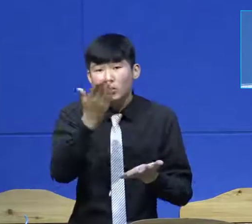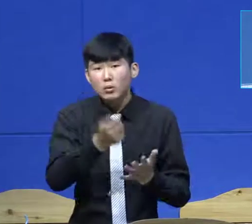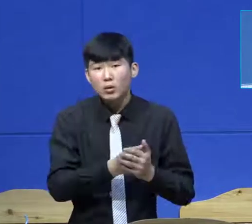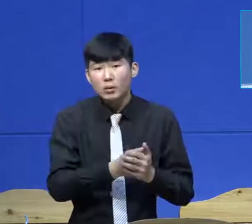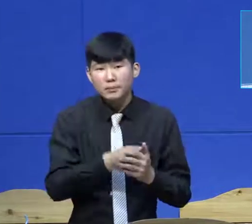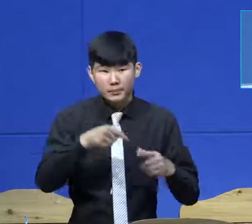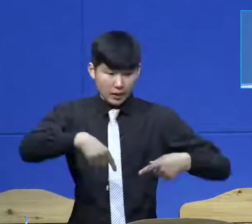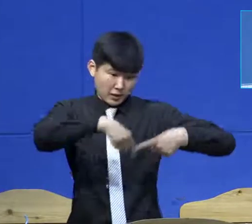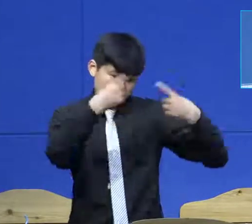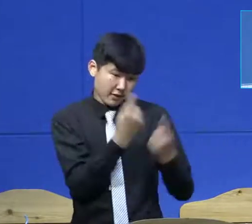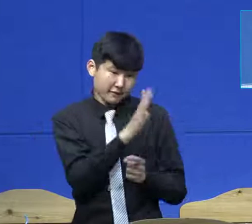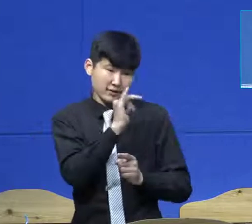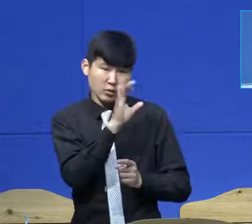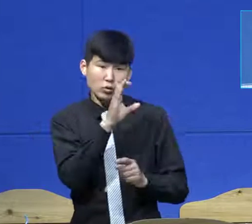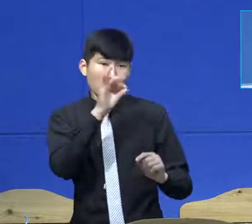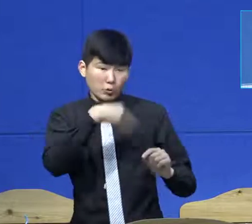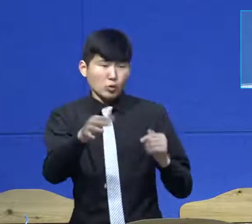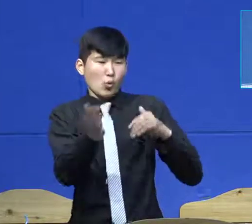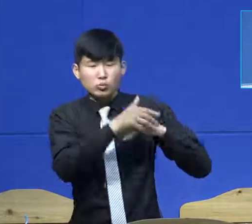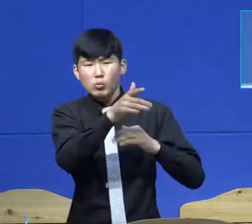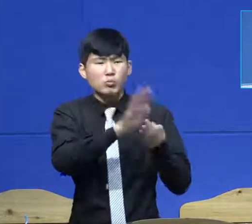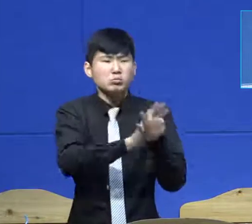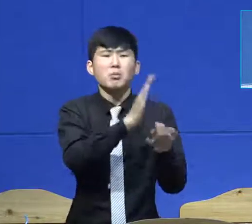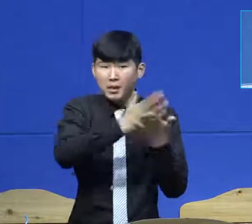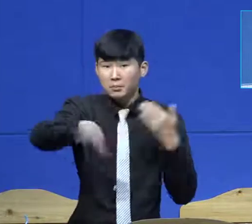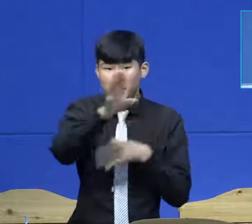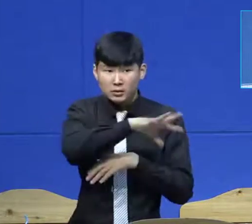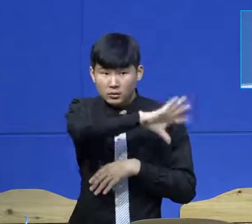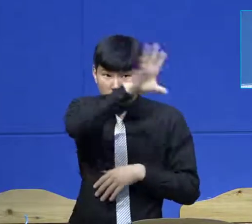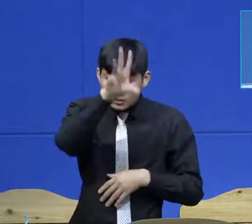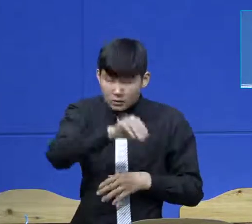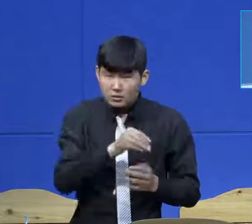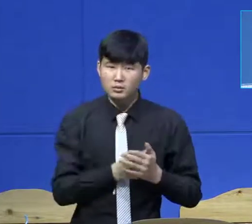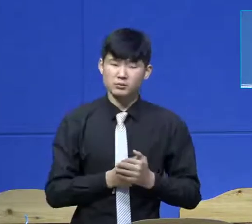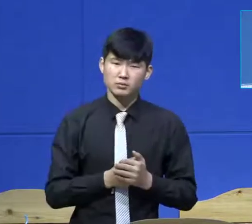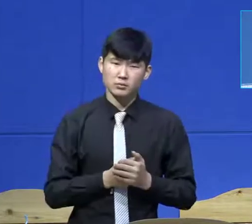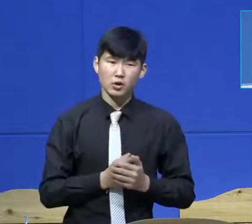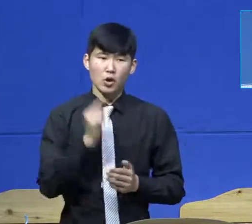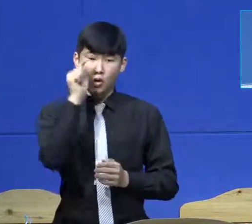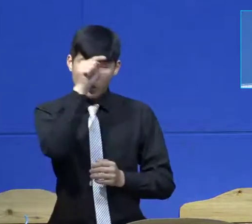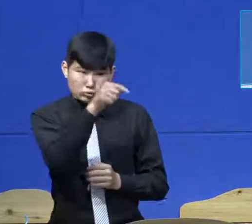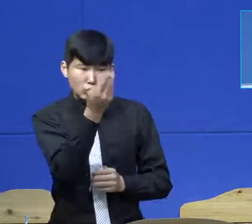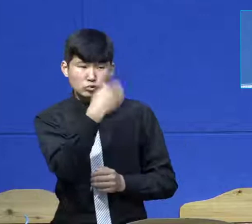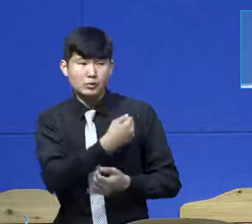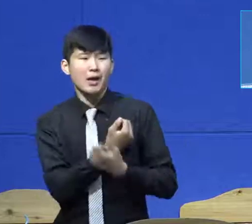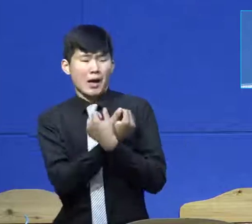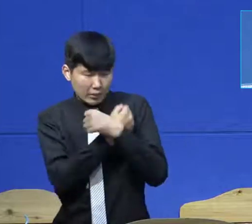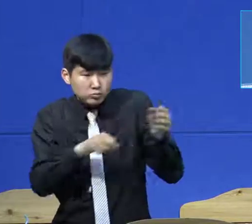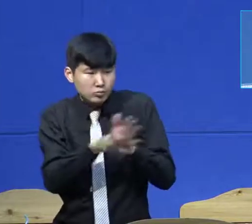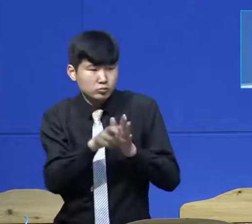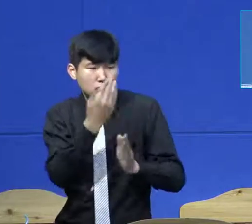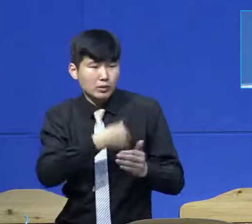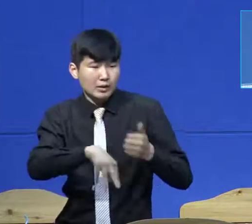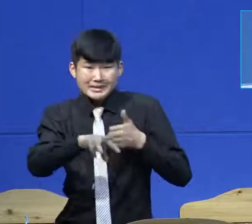Гэми вирусээс болоод үхэж байгаа хүмүүс байна. Бид нэр тэднэрт очоод шууд аврагдаж болохоор сайн